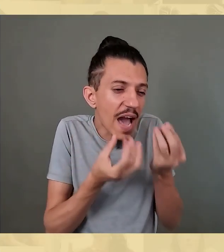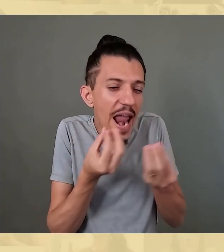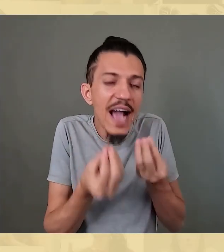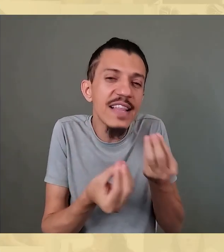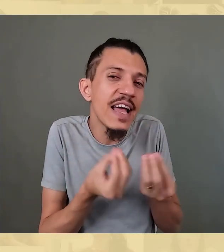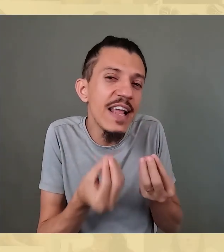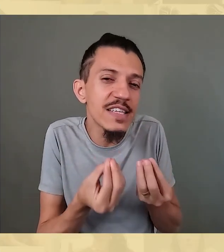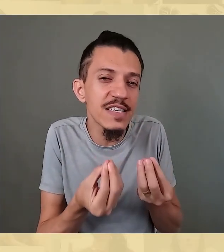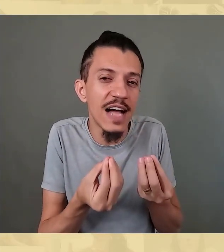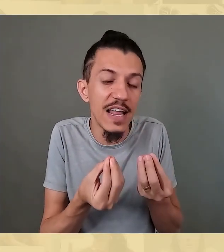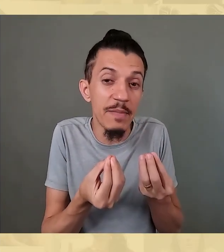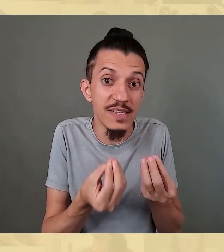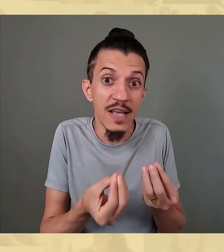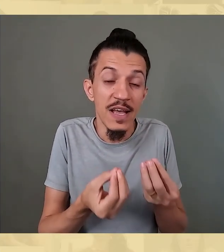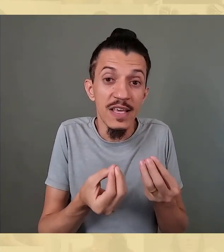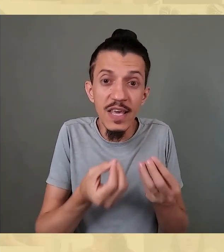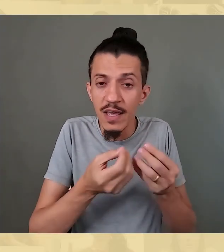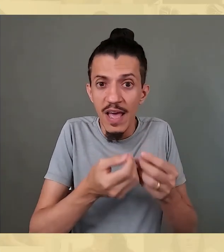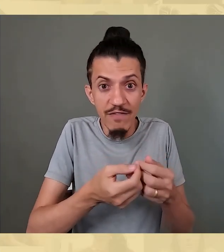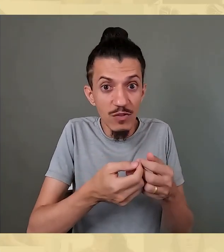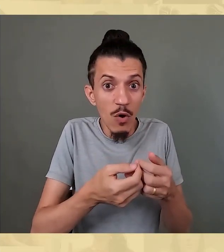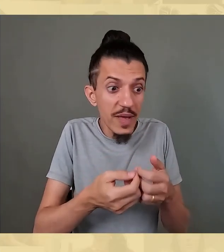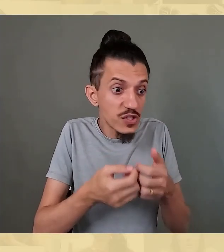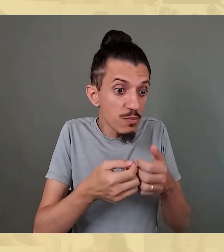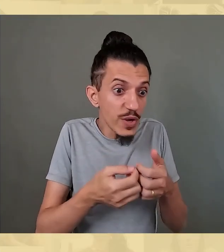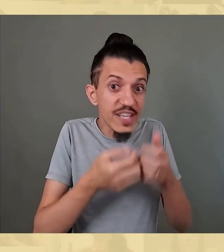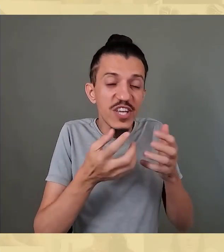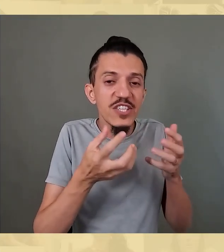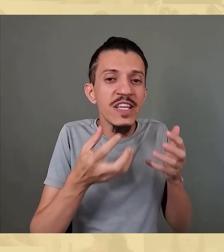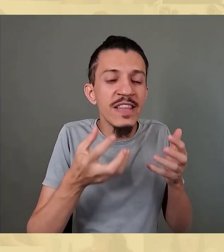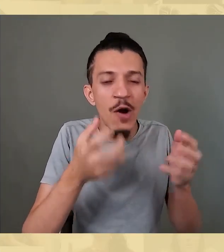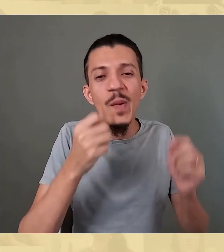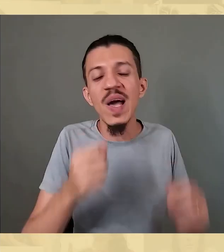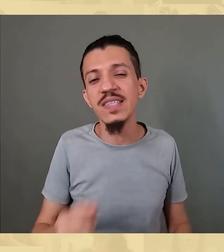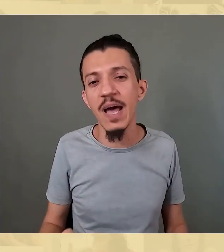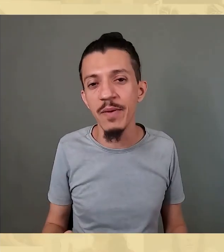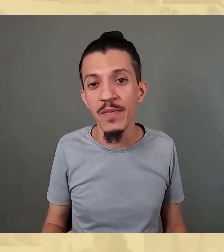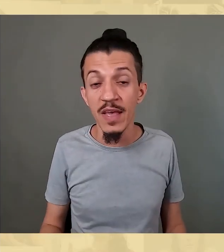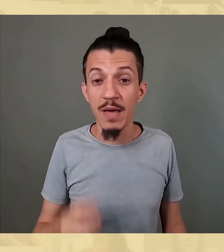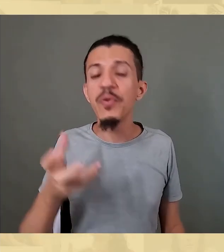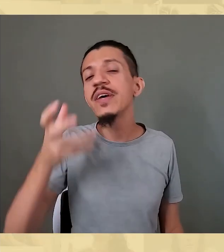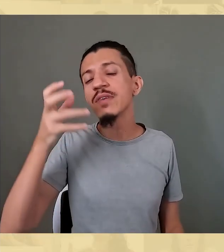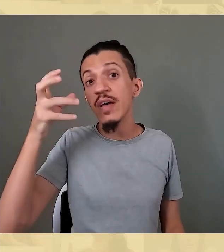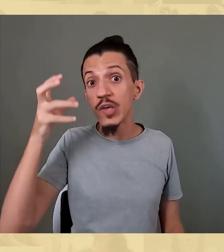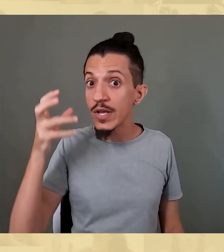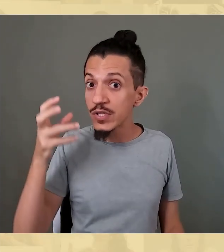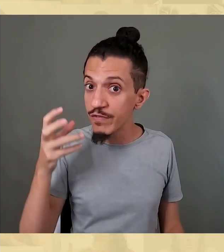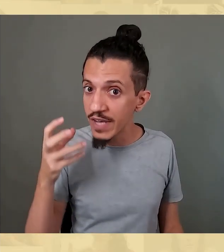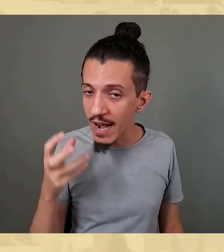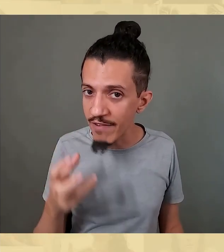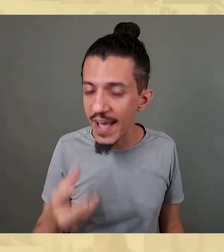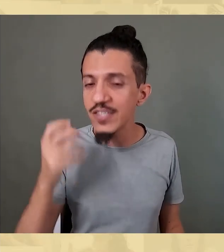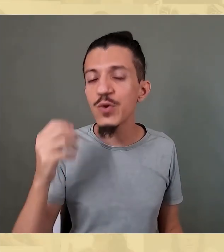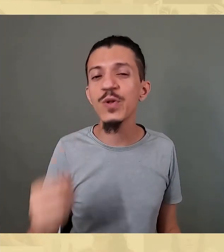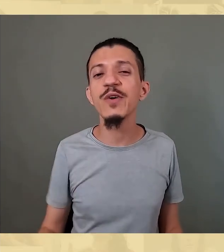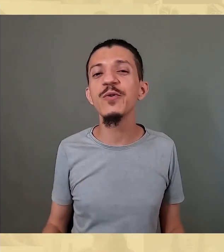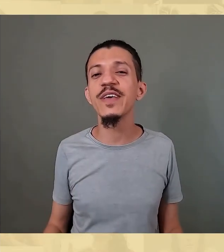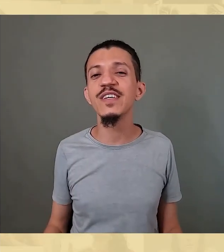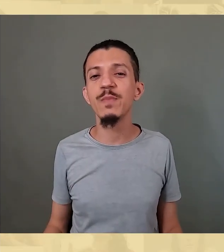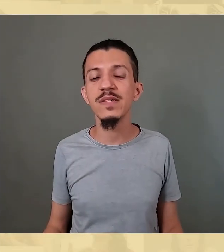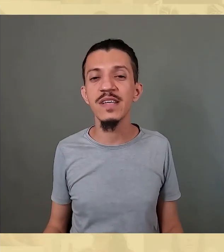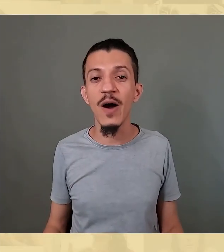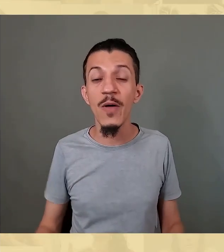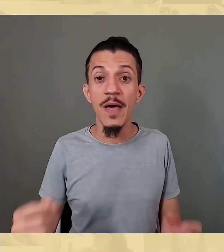algumas características da Libras que, eventualmente, muita gente não percebe. E é por isso que eu resolvi gravar este conteúdo